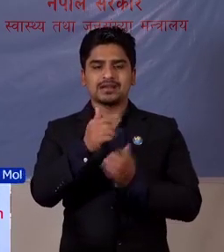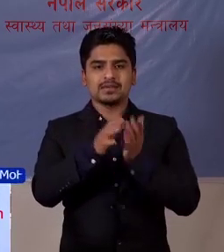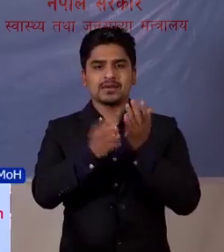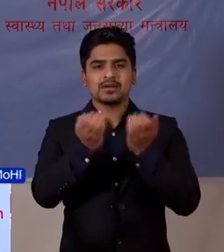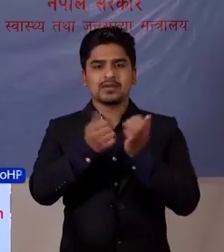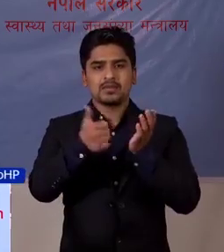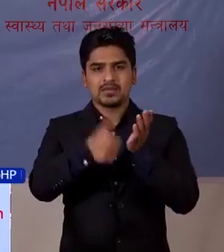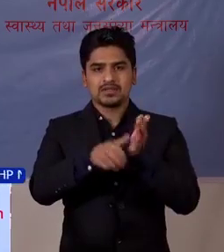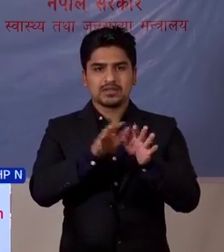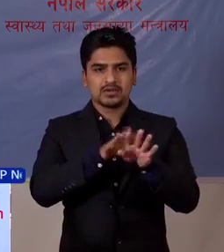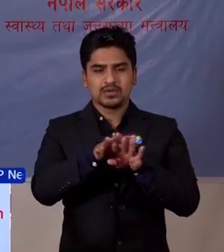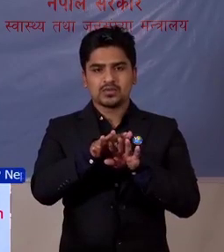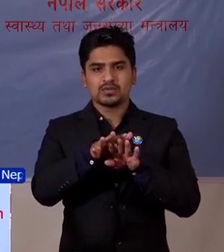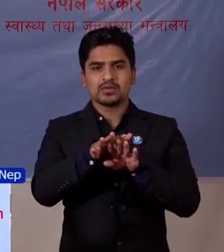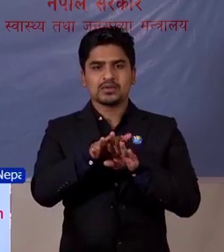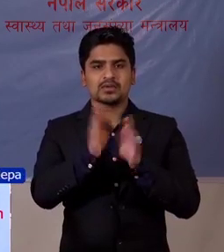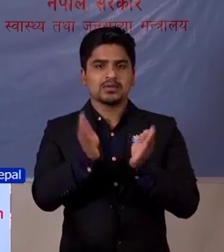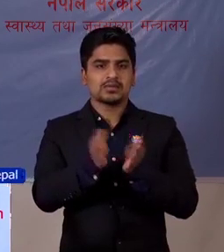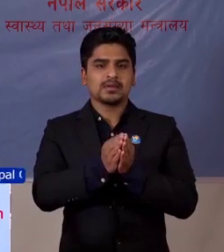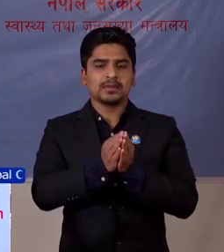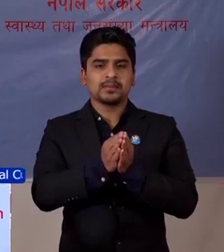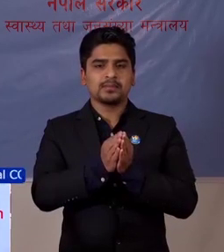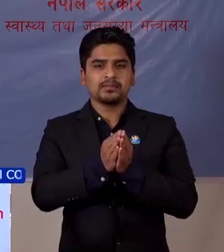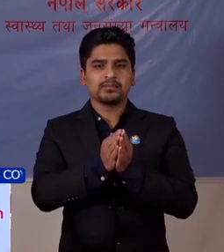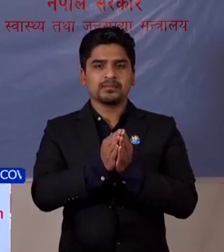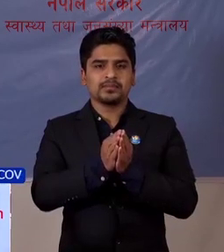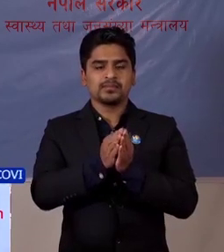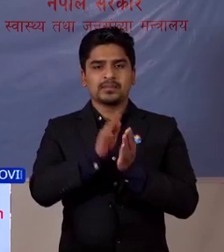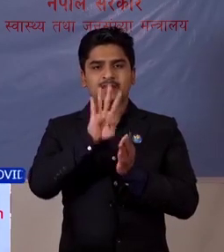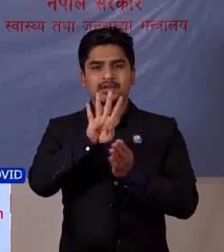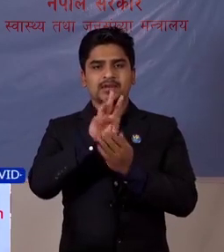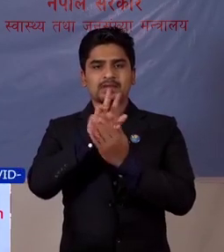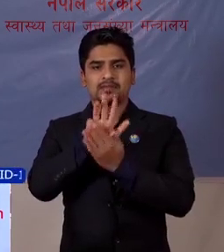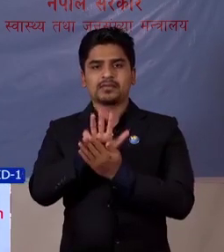गरिएका परीक्षणहरूको संख्या